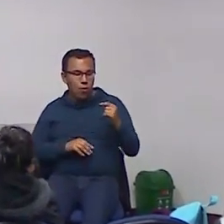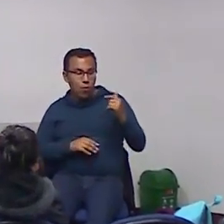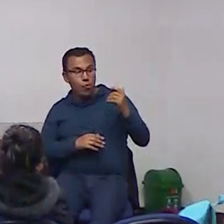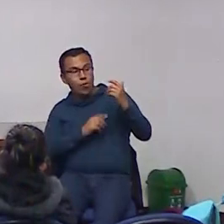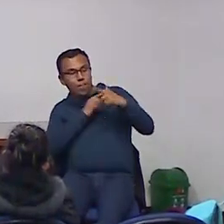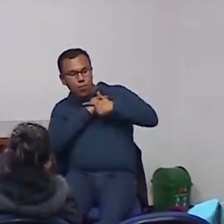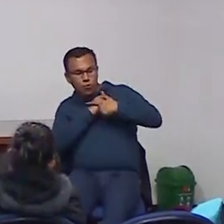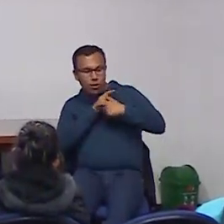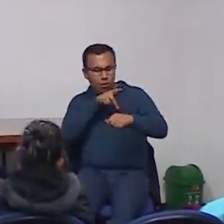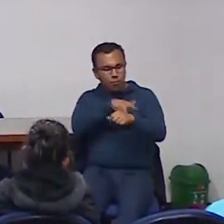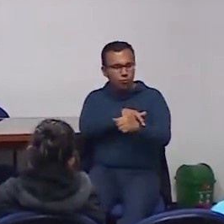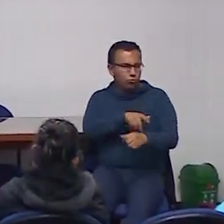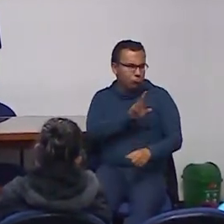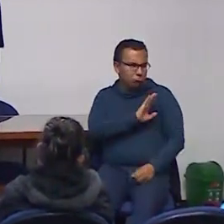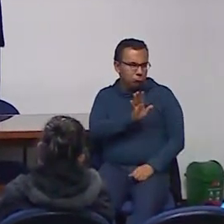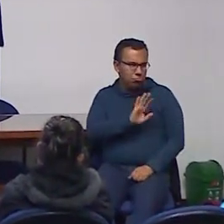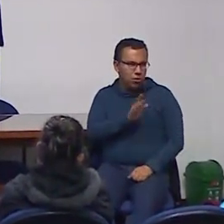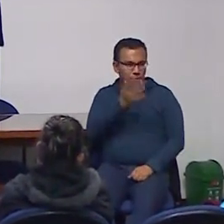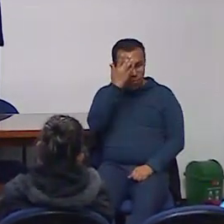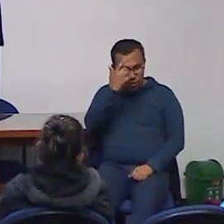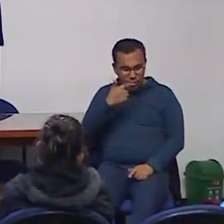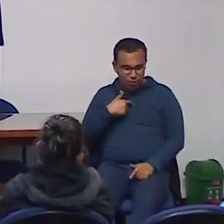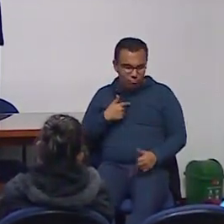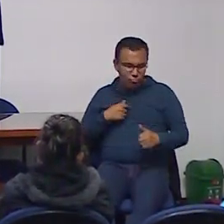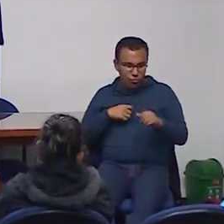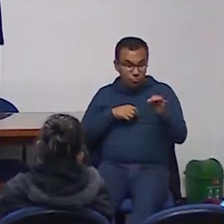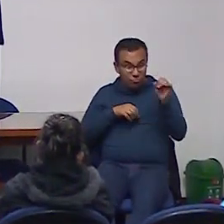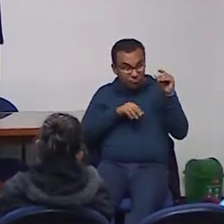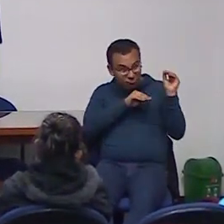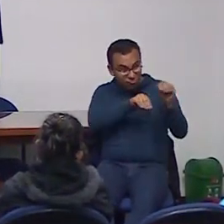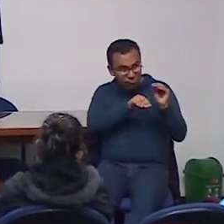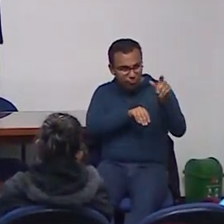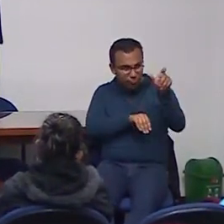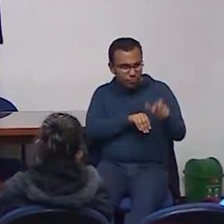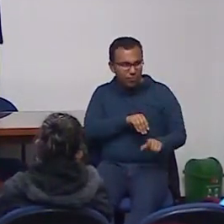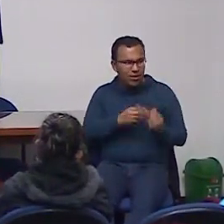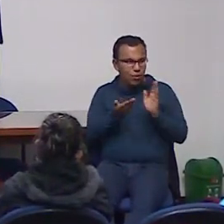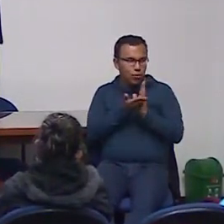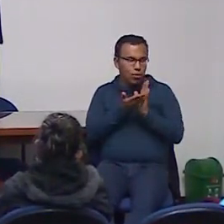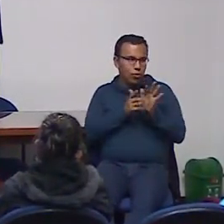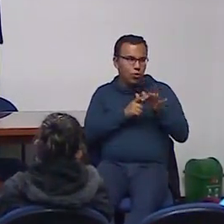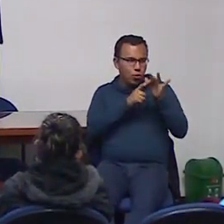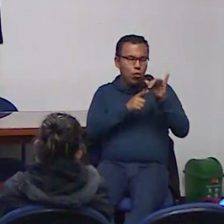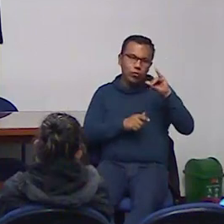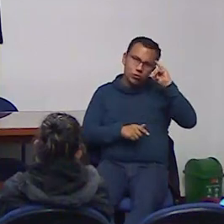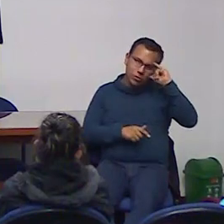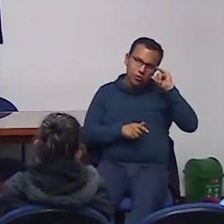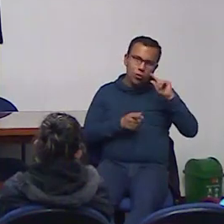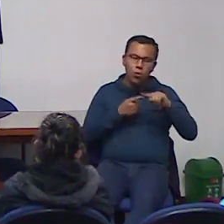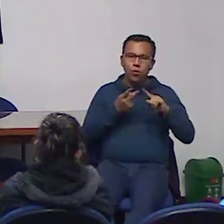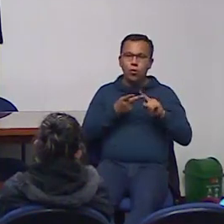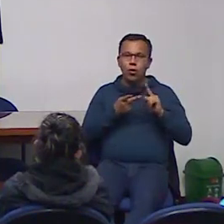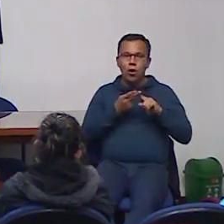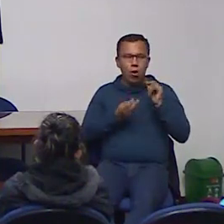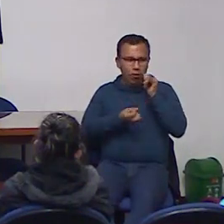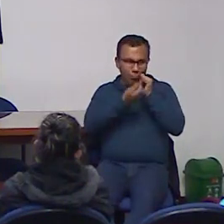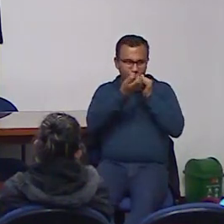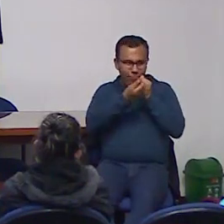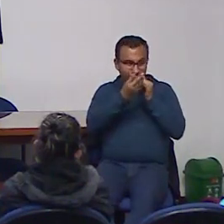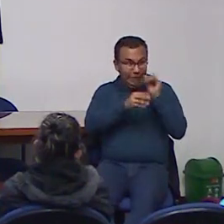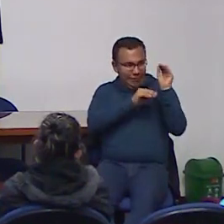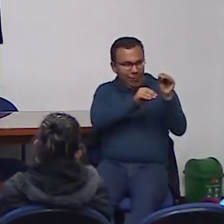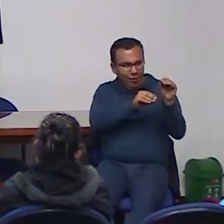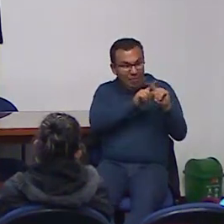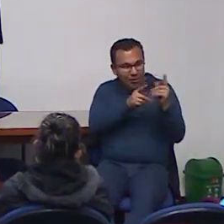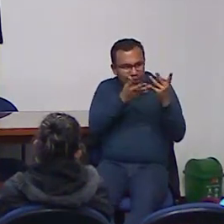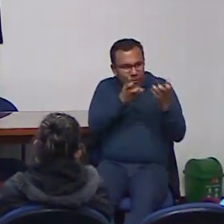Sí porque muchas veces los preparadores de de estos chicos son educadores especiales o psicólogos o pedagogos o lo que sea entonces